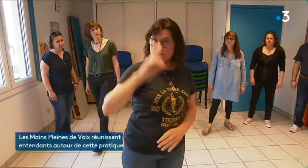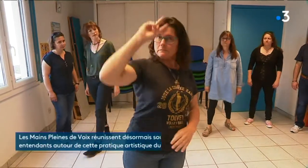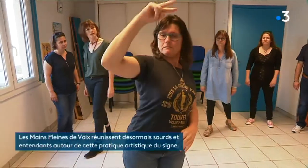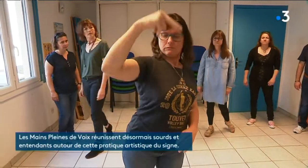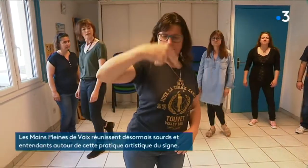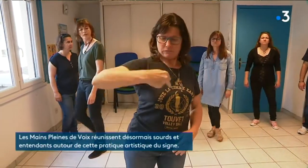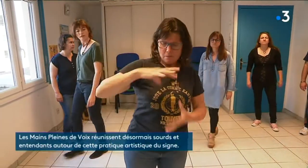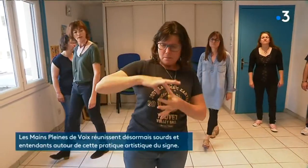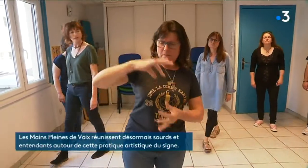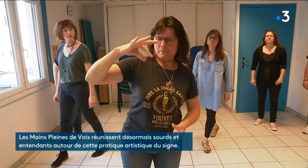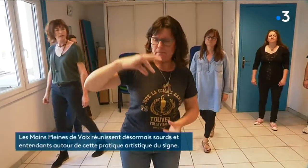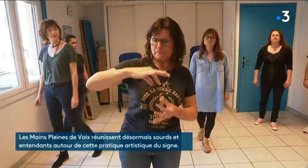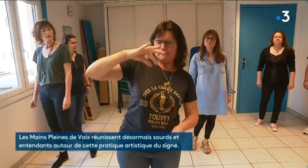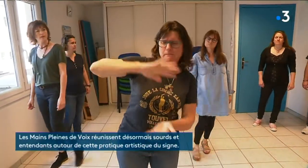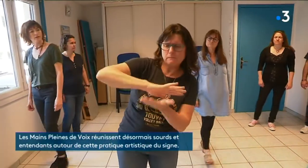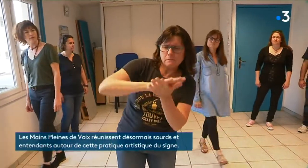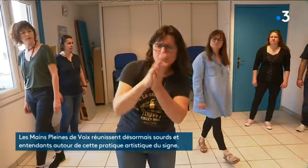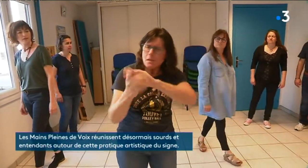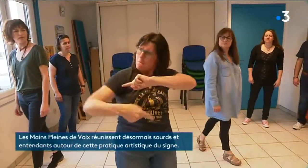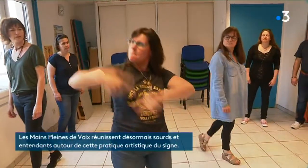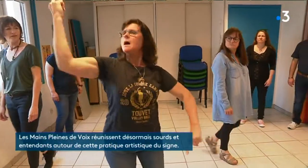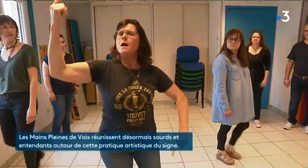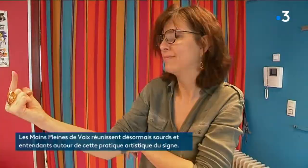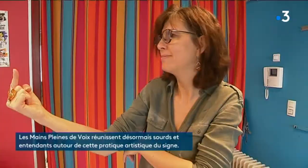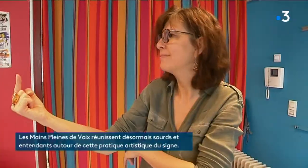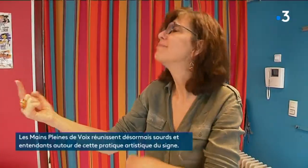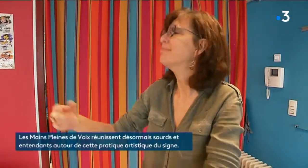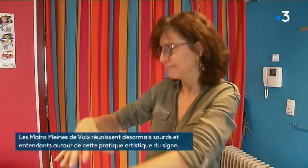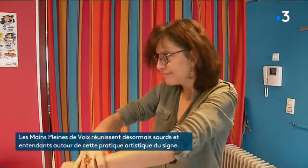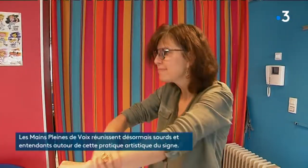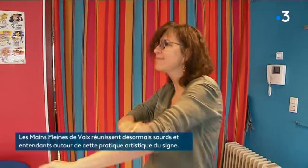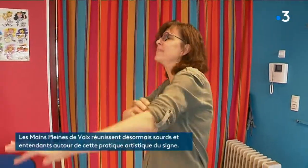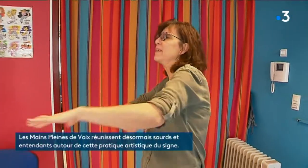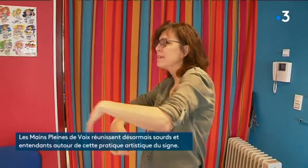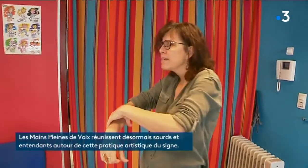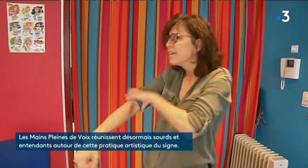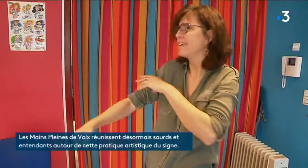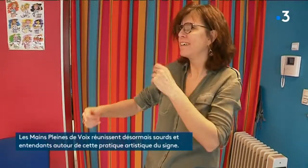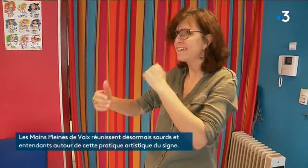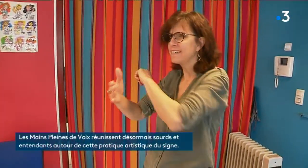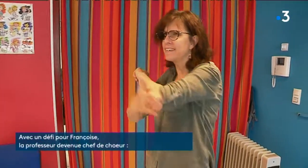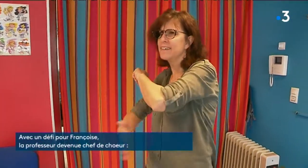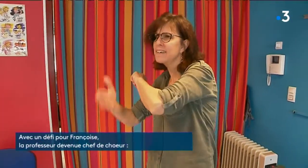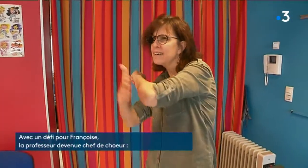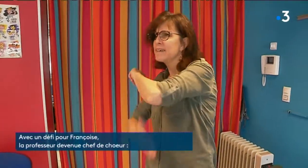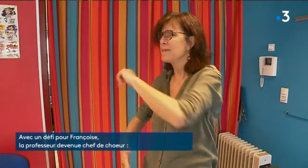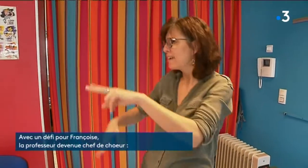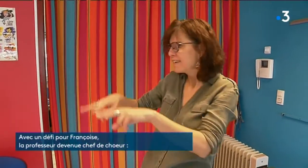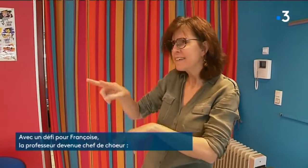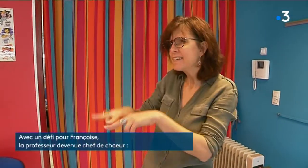Les Mains pleines de voix réunissent désormais sourds et entendants autour de cette pratique artistique du signe. Avec un défi pour Françoise,